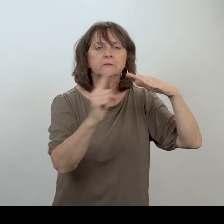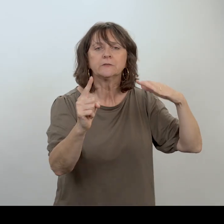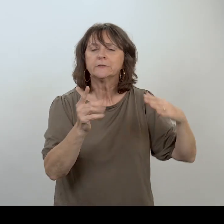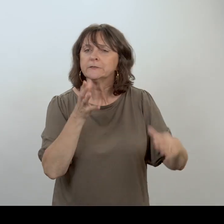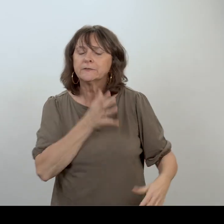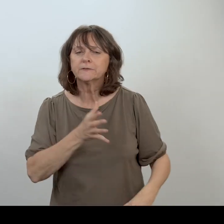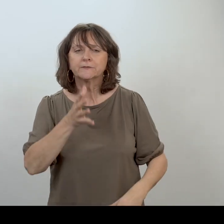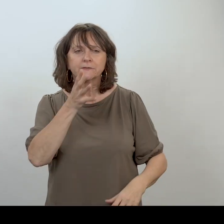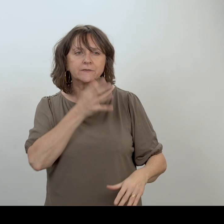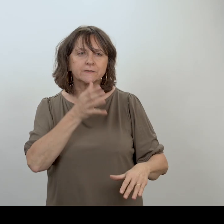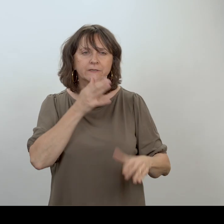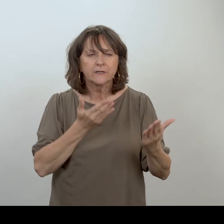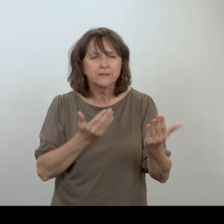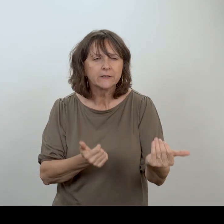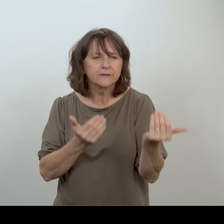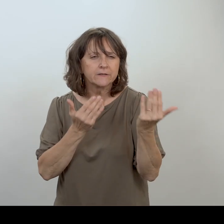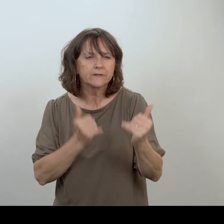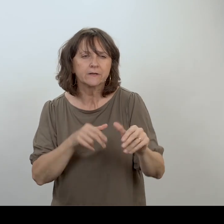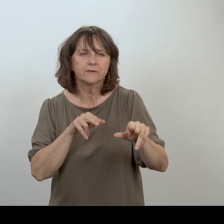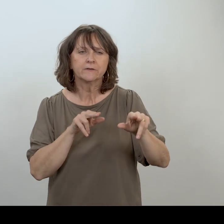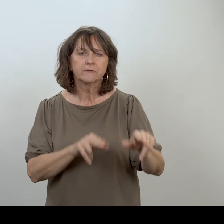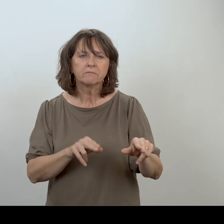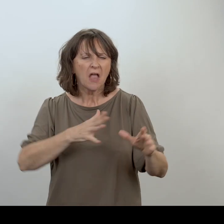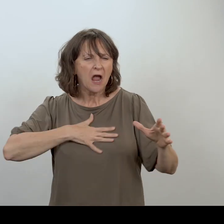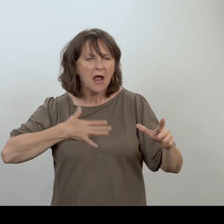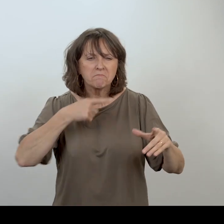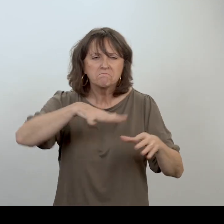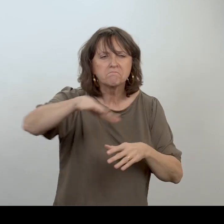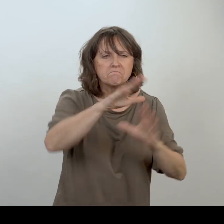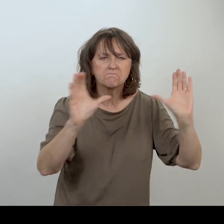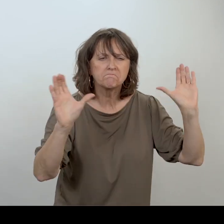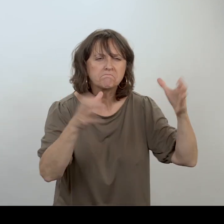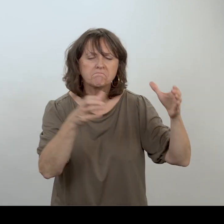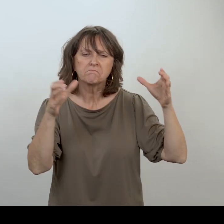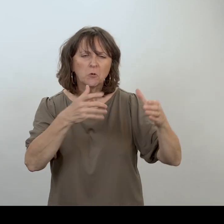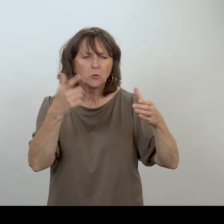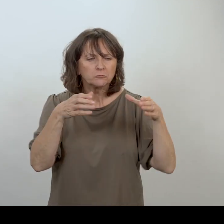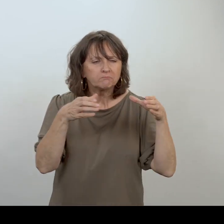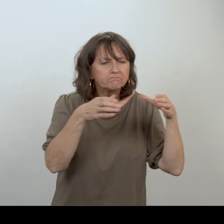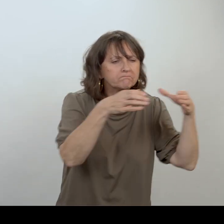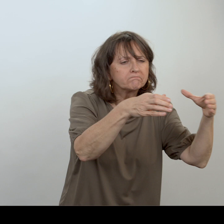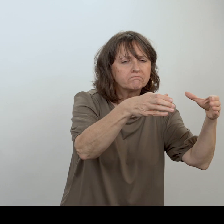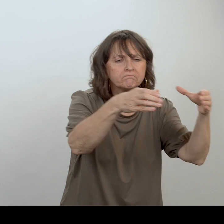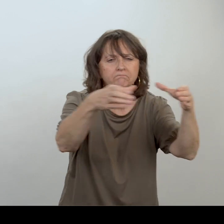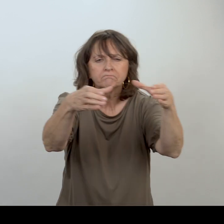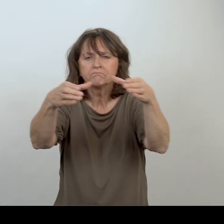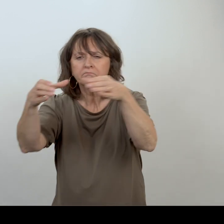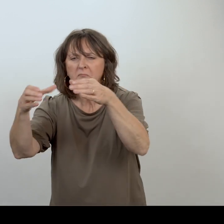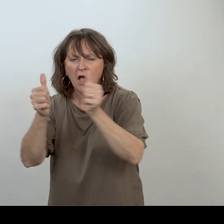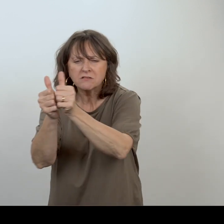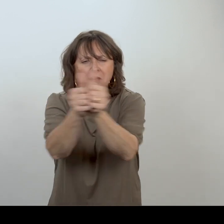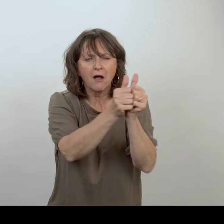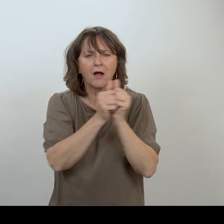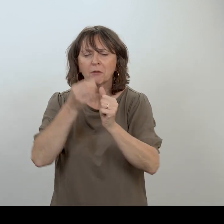d'eux, mais il ne put jamais surprendre un buffle isolé. Ils s'aimaient les uns les autres et